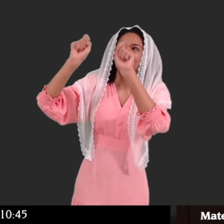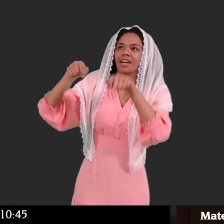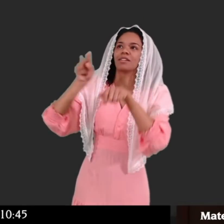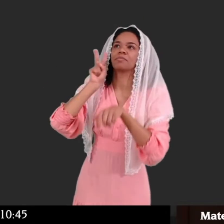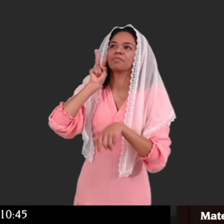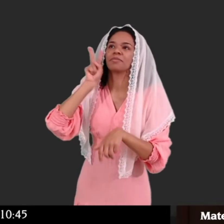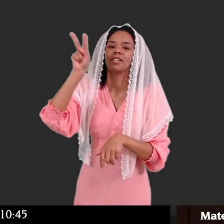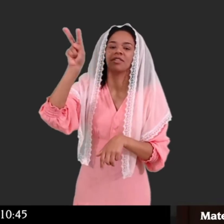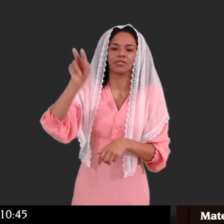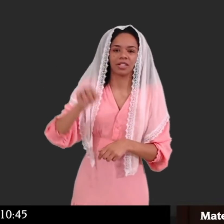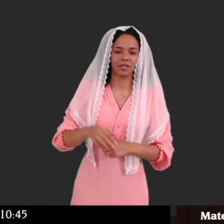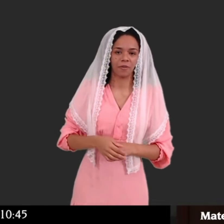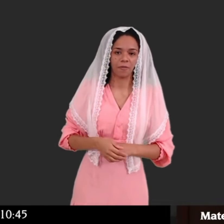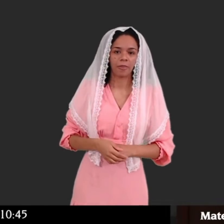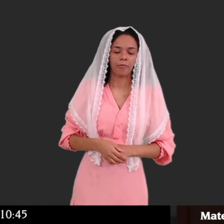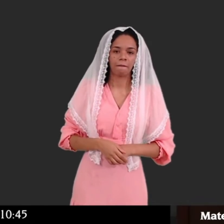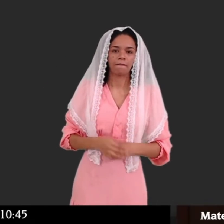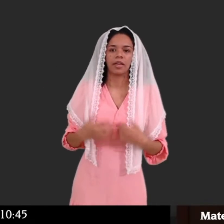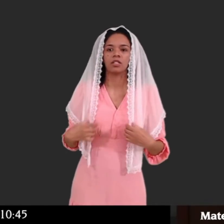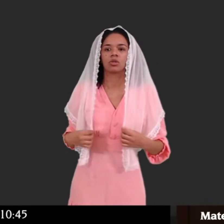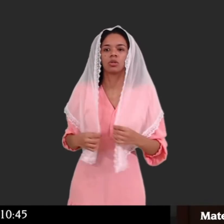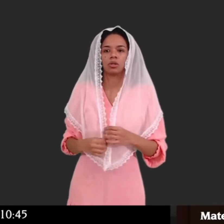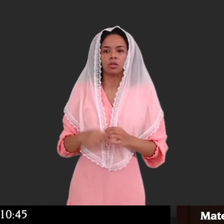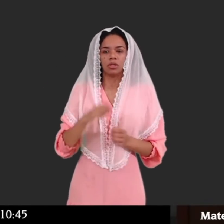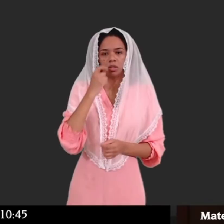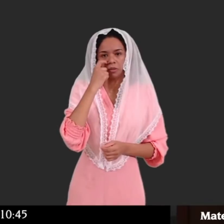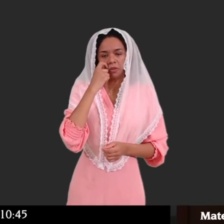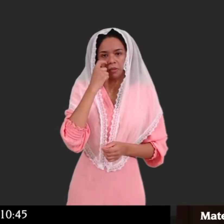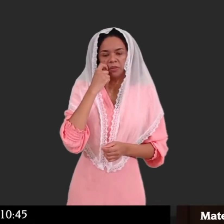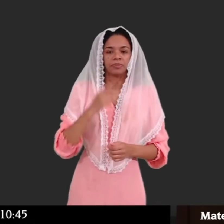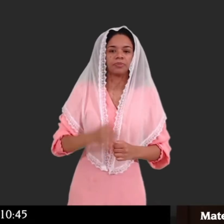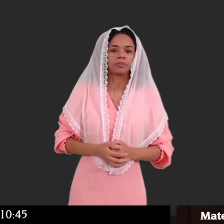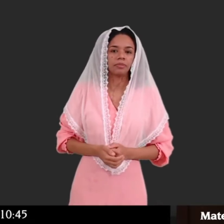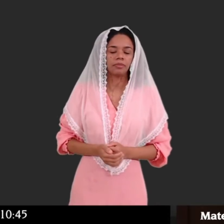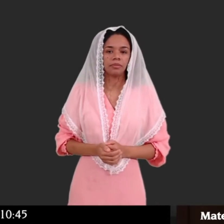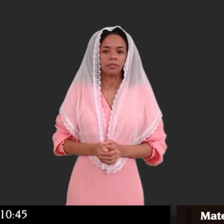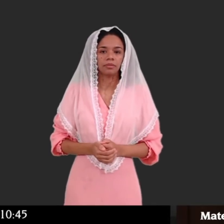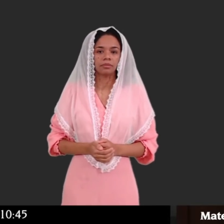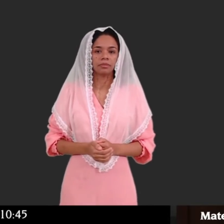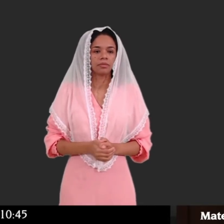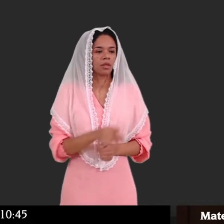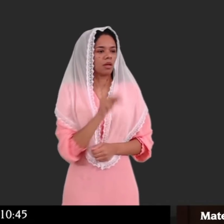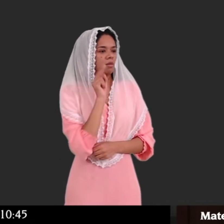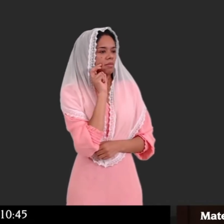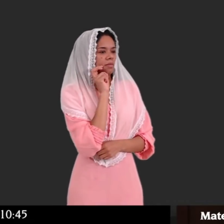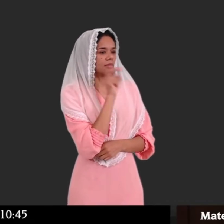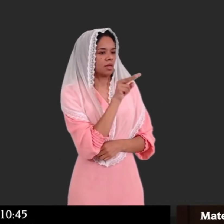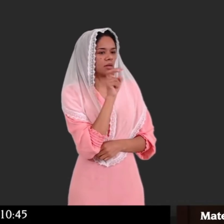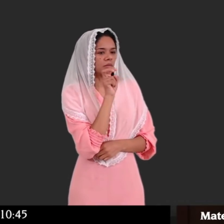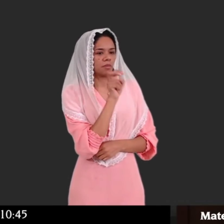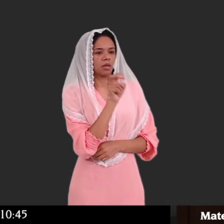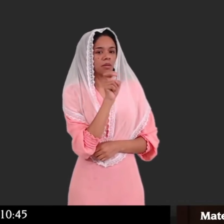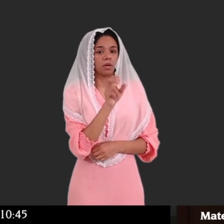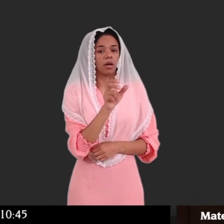Achou um homem, irmão, achou um homem. Pois aqui, eu creio que o Senhor achou muitos homens e muitas